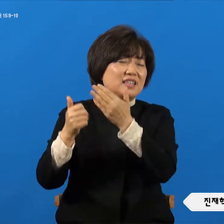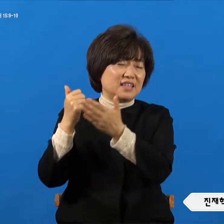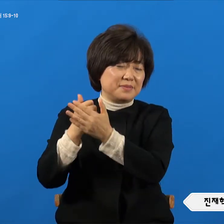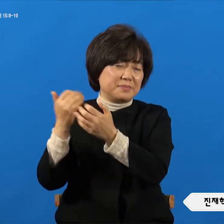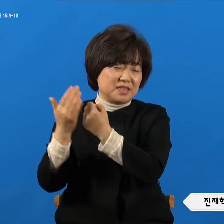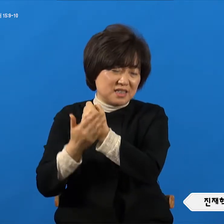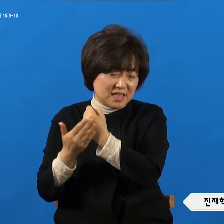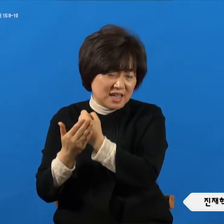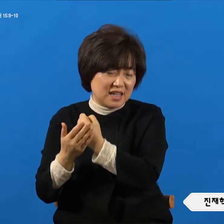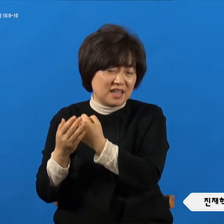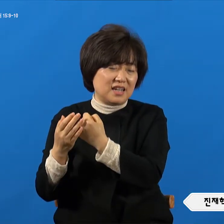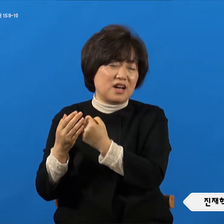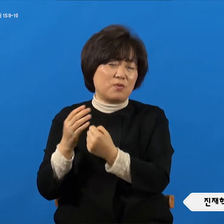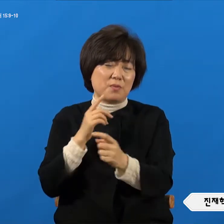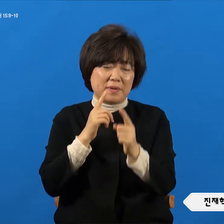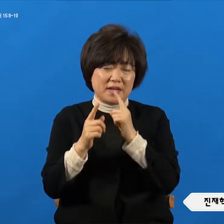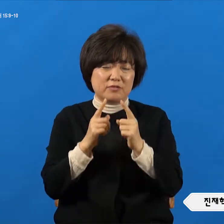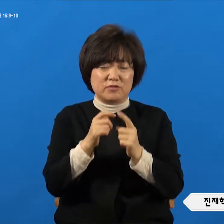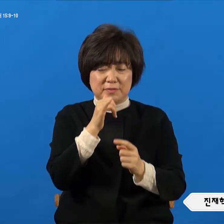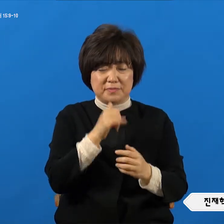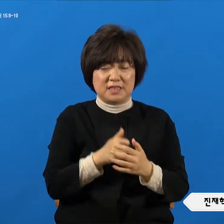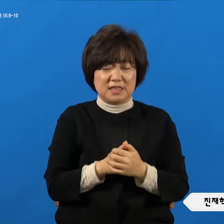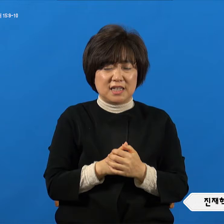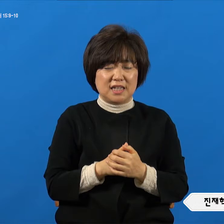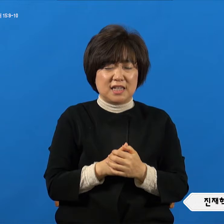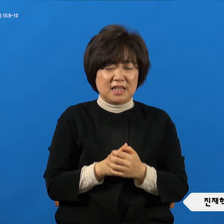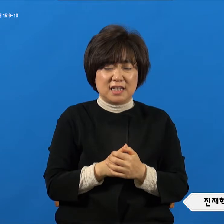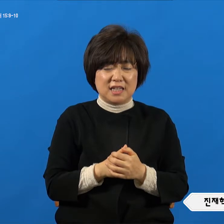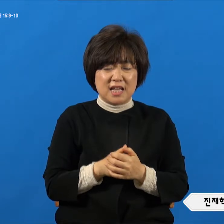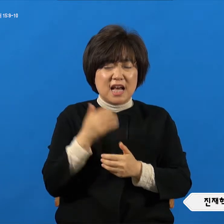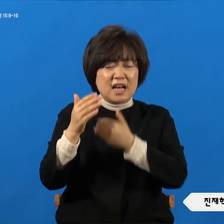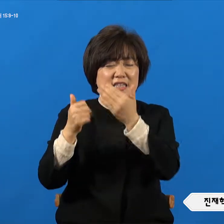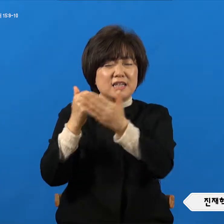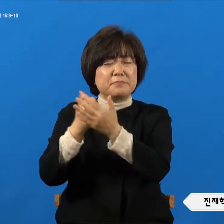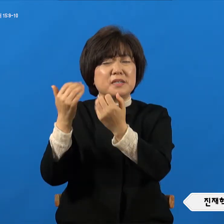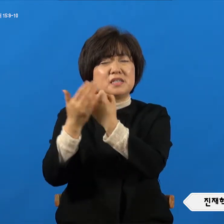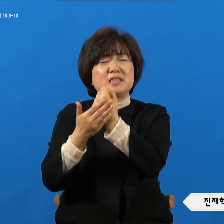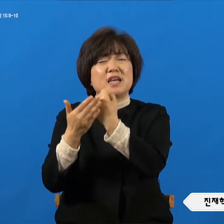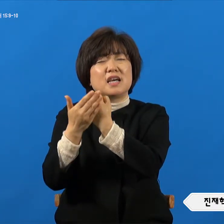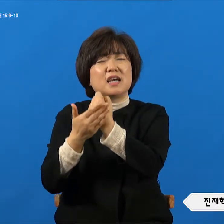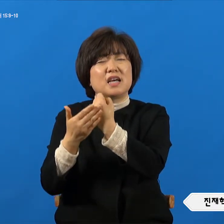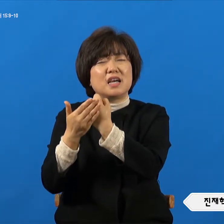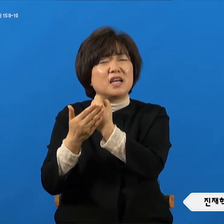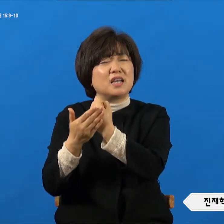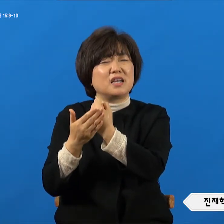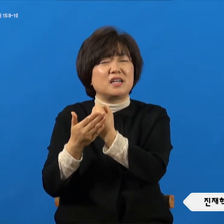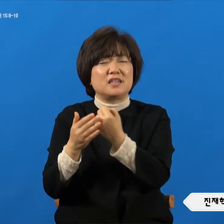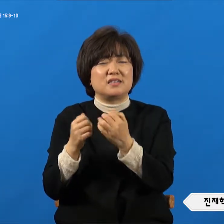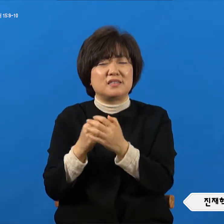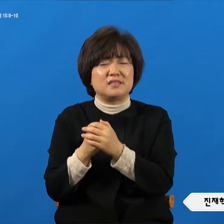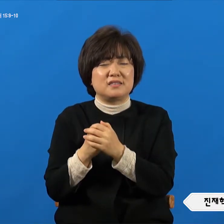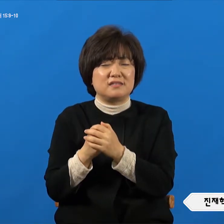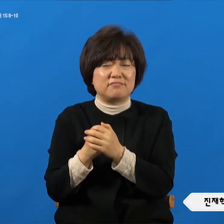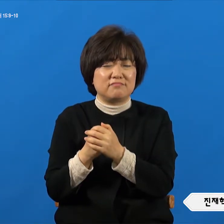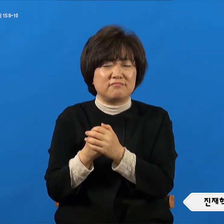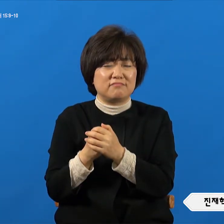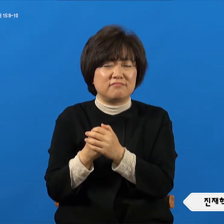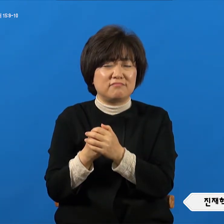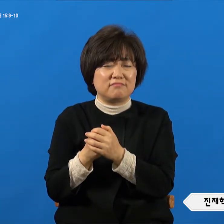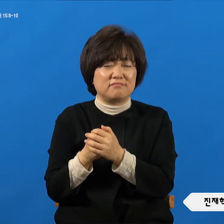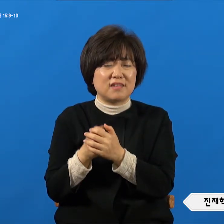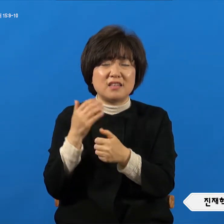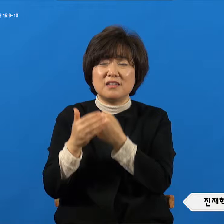은혜라고 성경은 말씀합니다. 그러나 그 하나님의 은혜는 그냥 그렇게